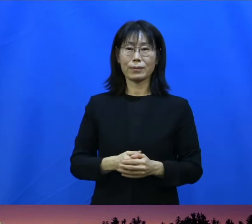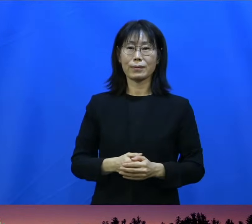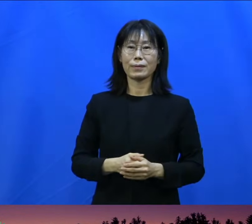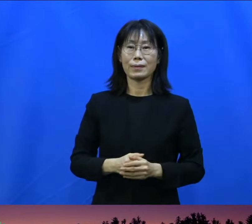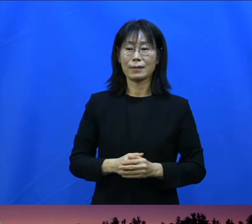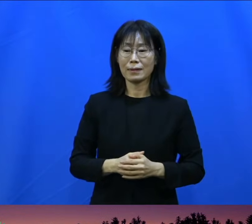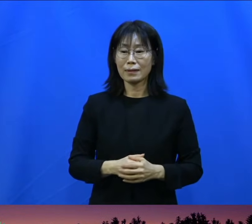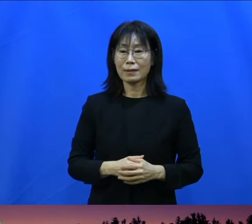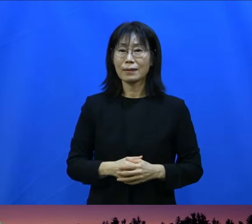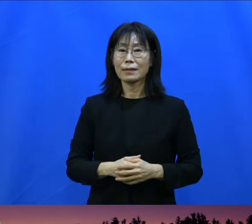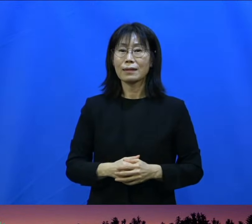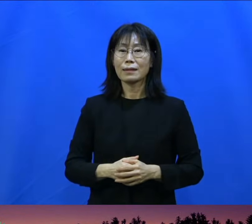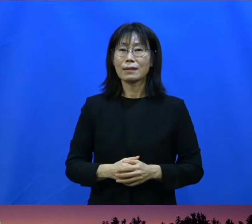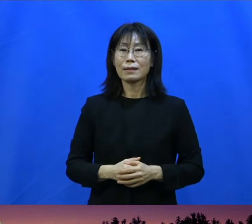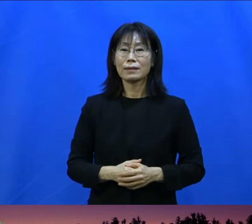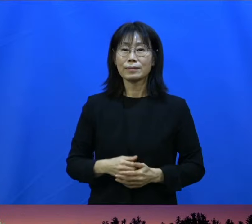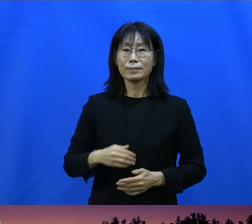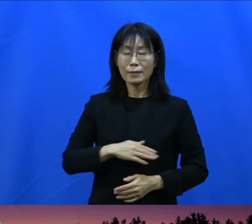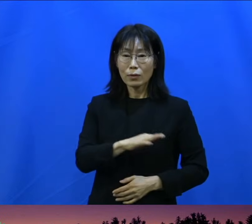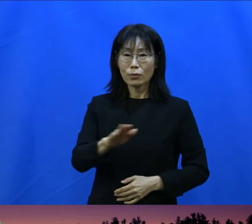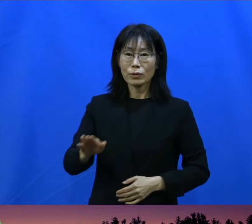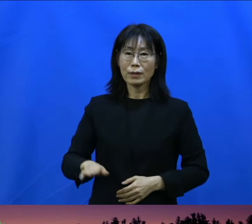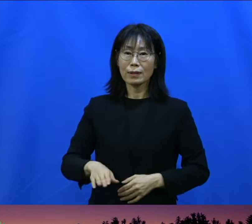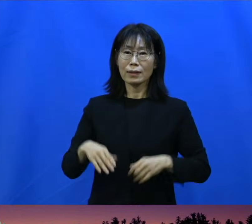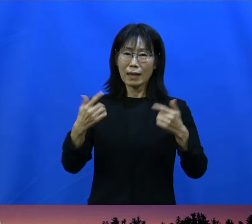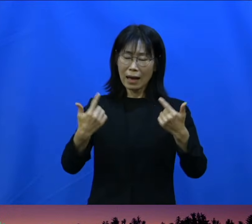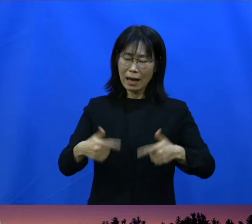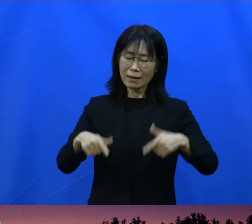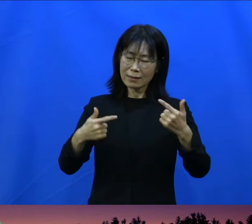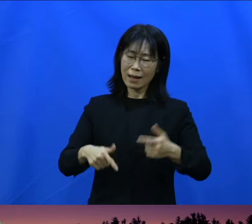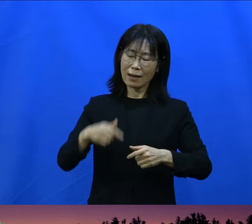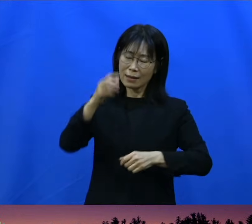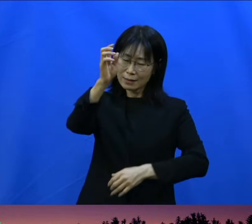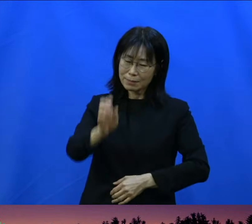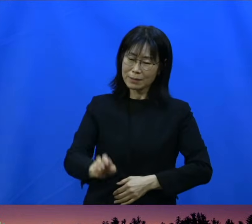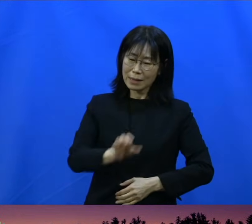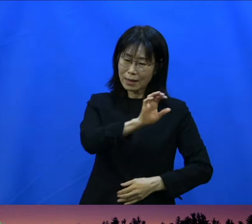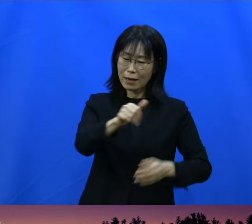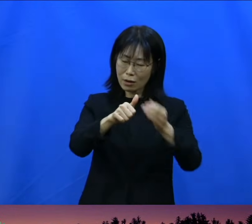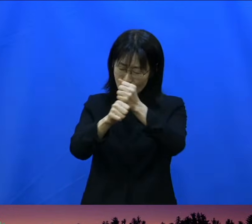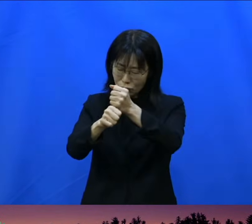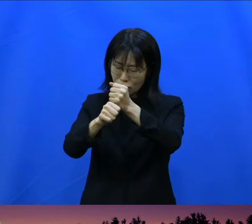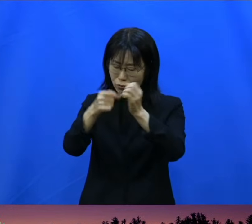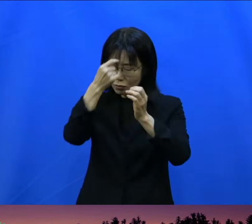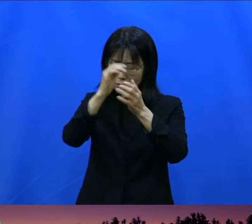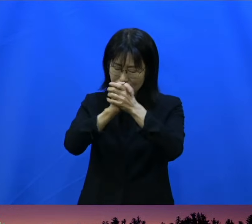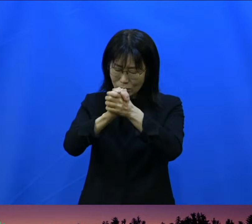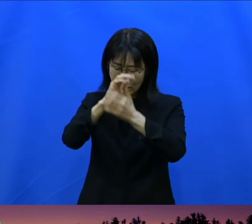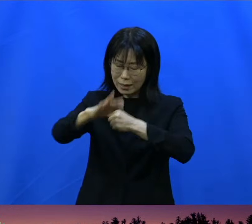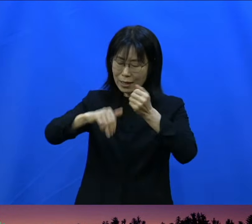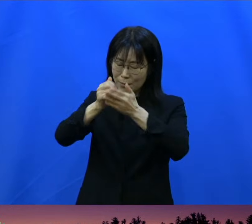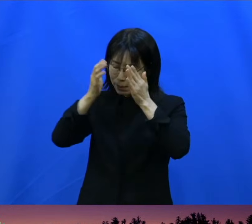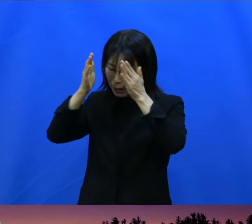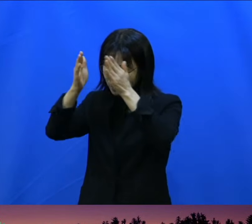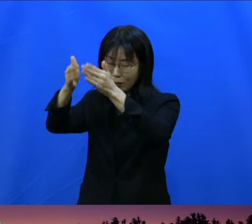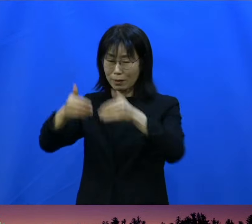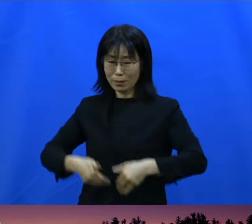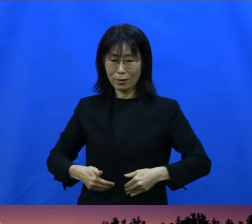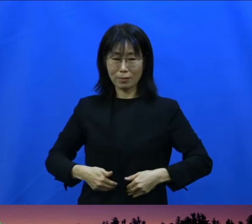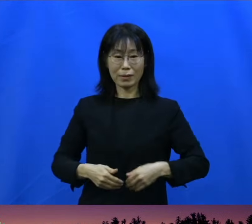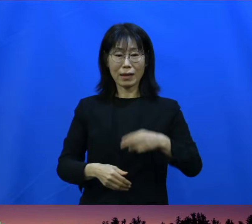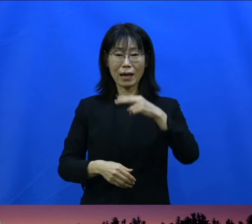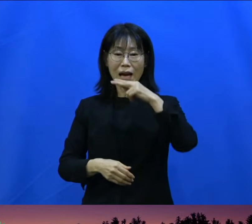없어요. 그래서 우리는 날마다 십자가 앞으로 나가야 하는 것입니다. 그래서 이사야에게 주어진